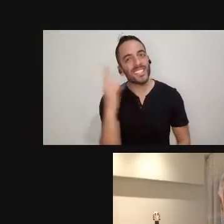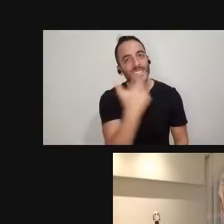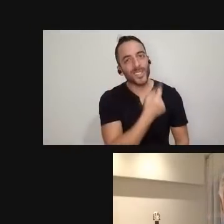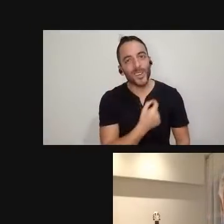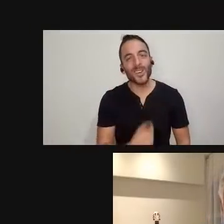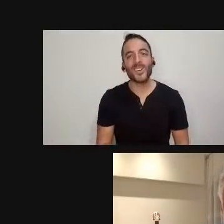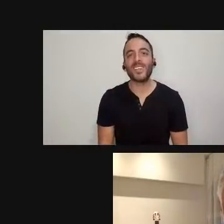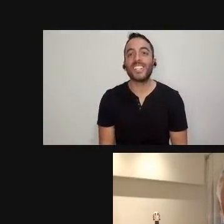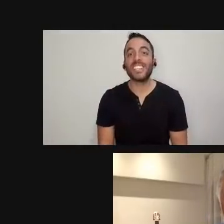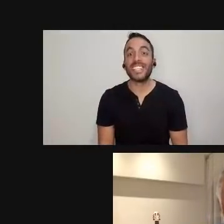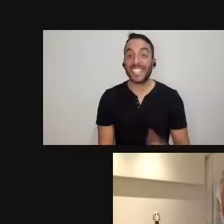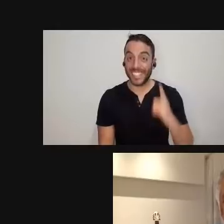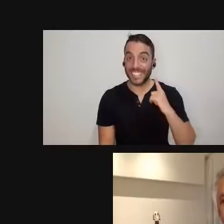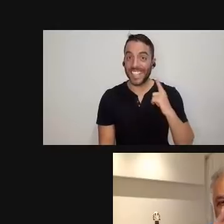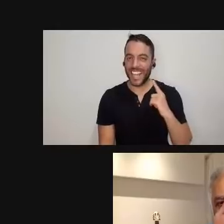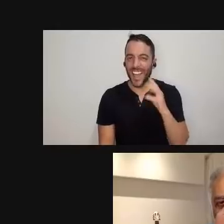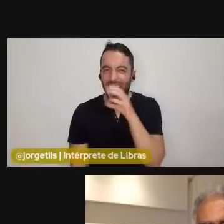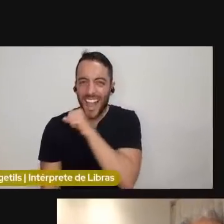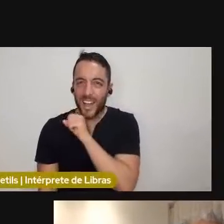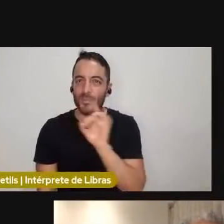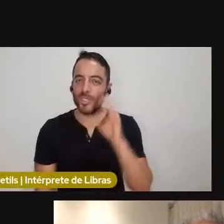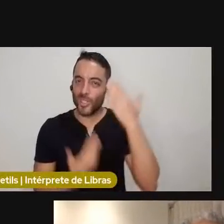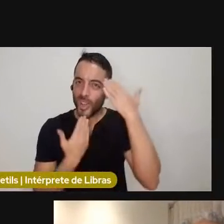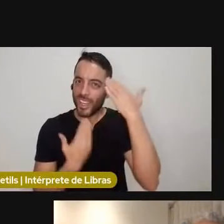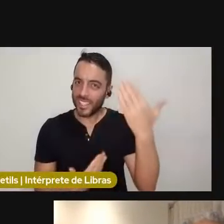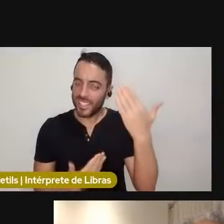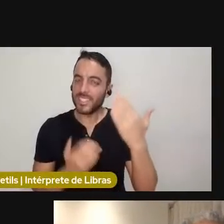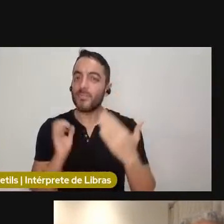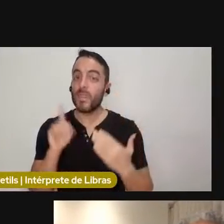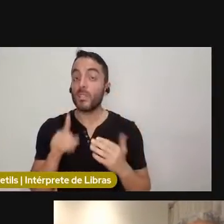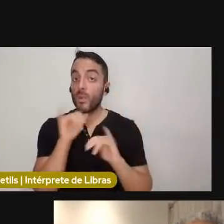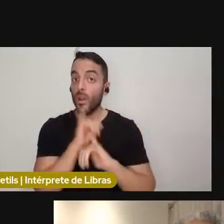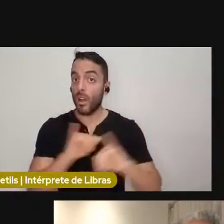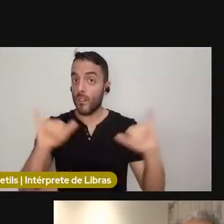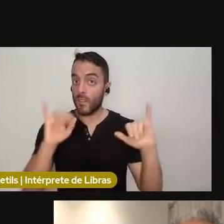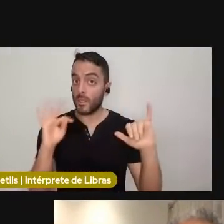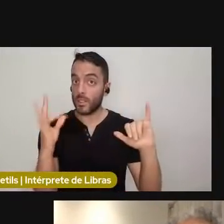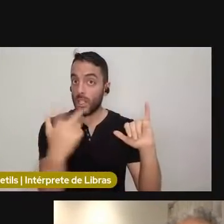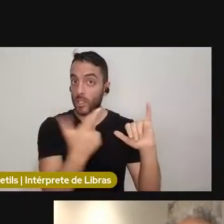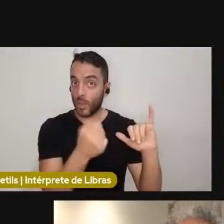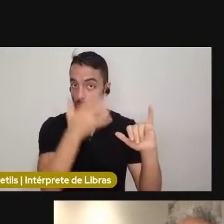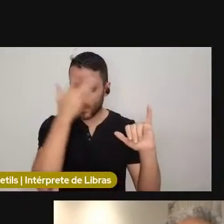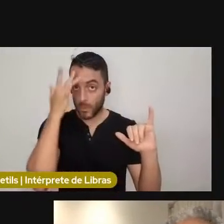também só para um agradecimento final e um aviso a todos os nossos,